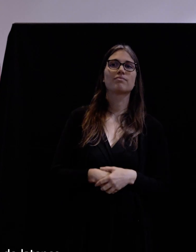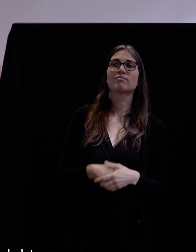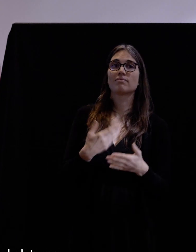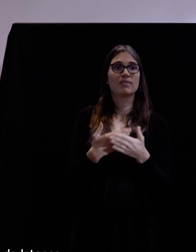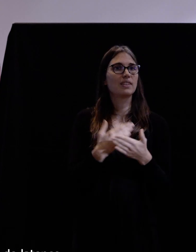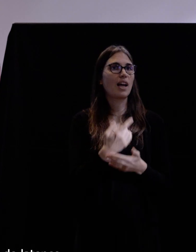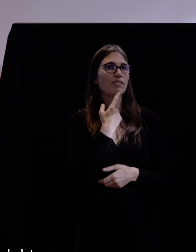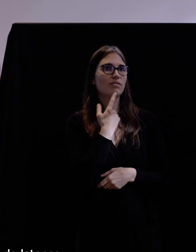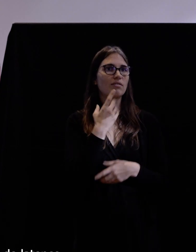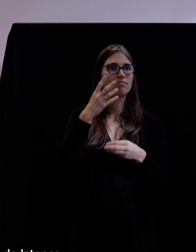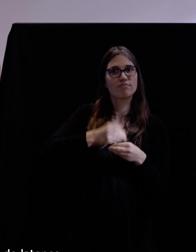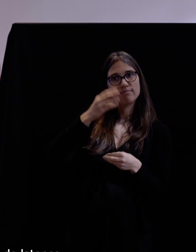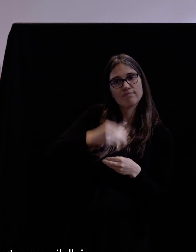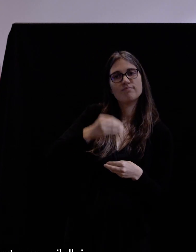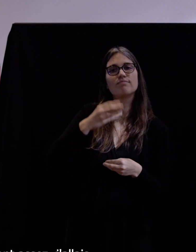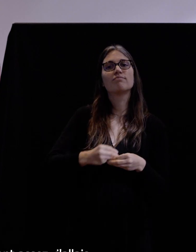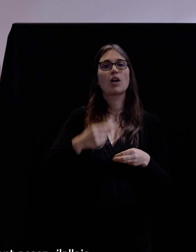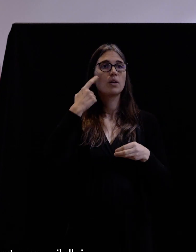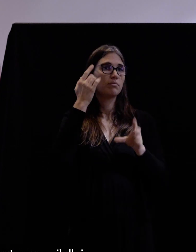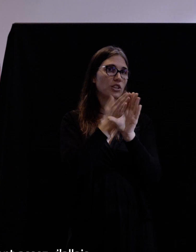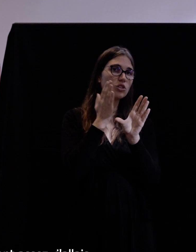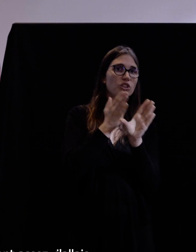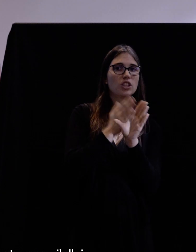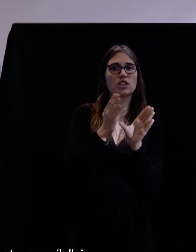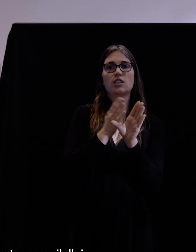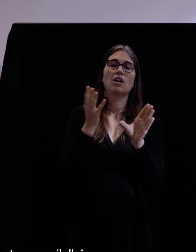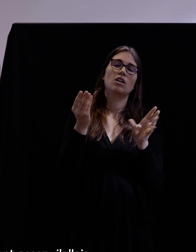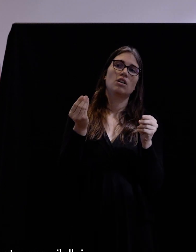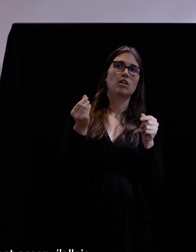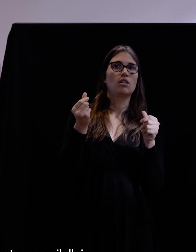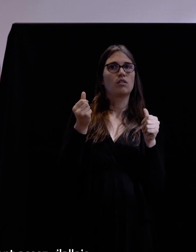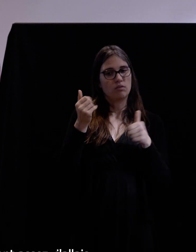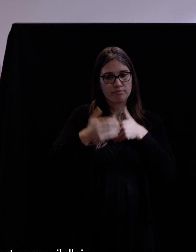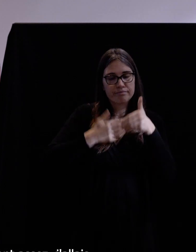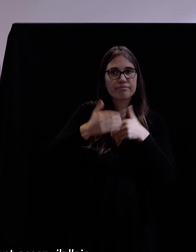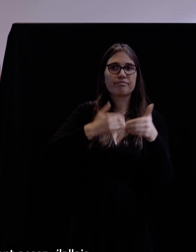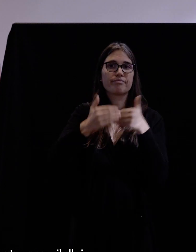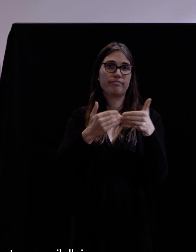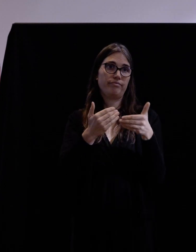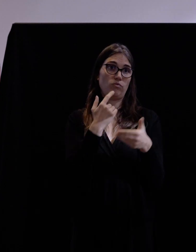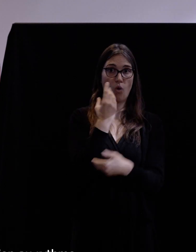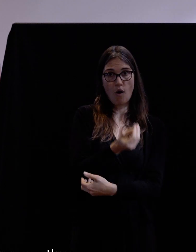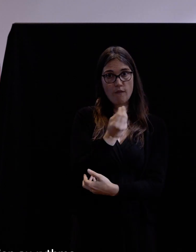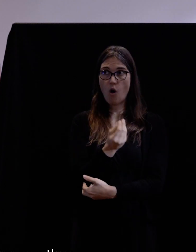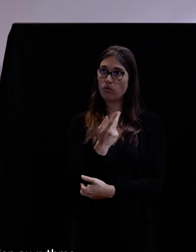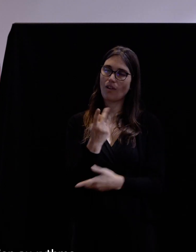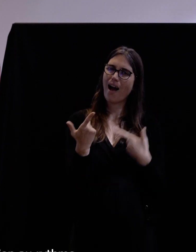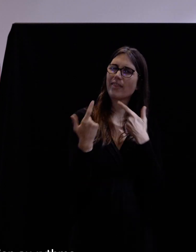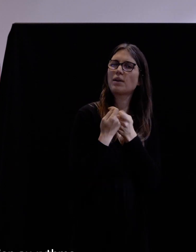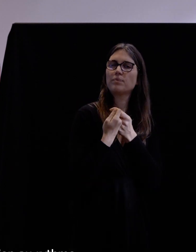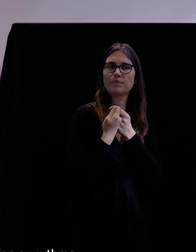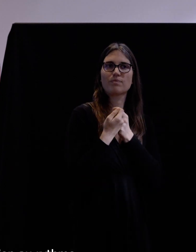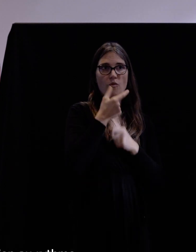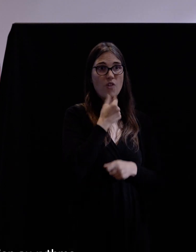de latence, hein, sur le plan psychologique. Et donc, les enfants sont assez, j'allais dire, adaptables. Et là